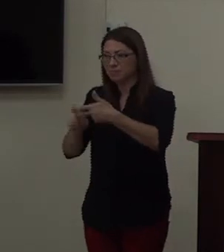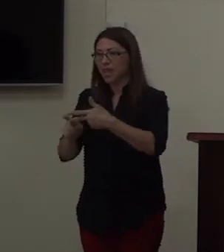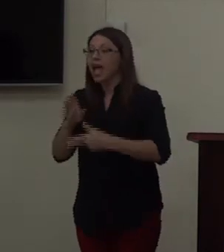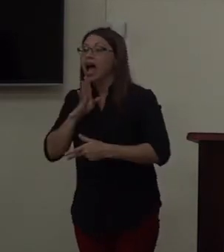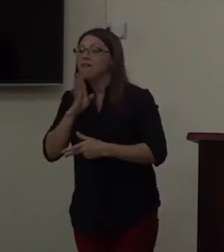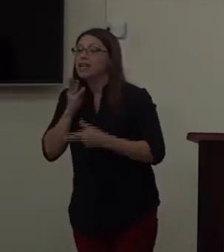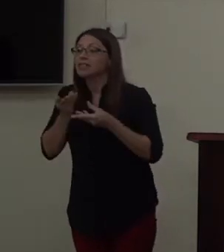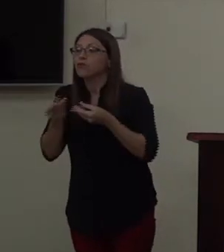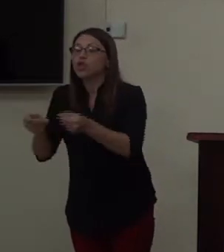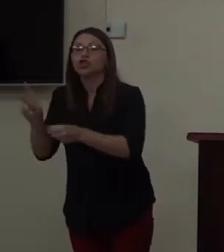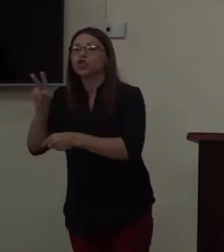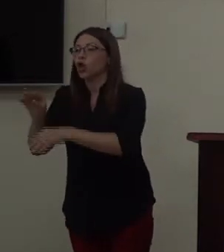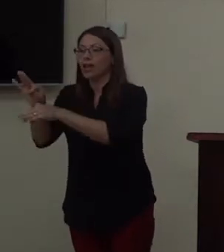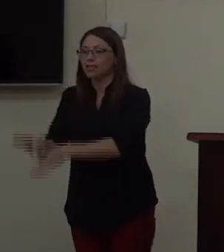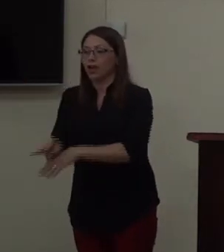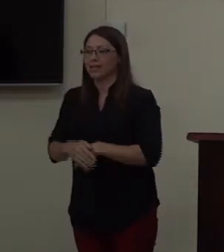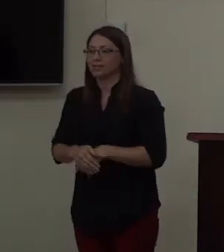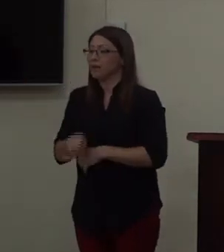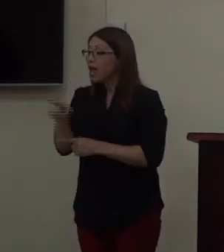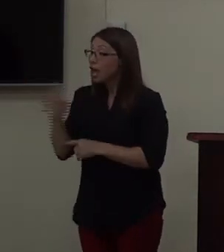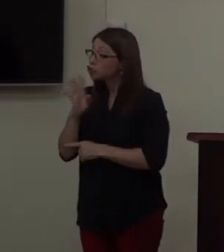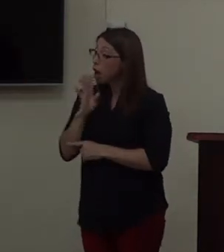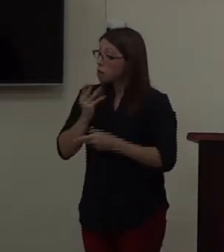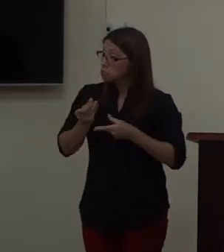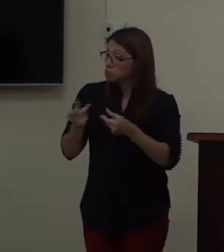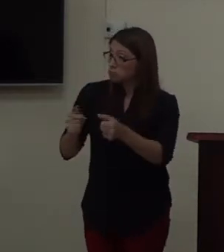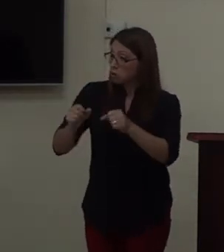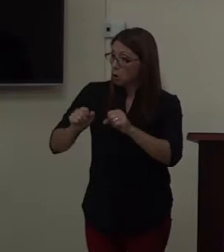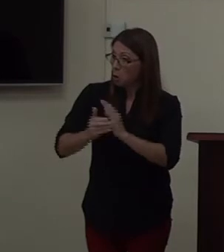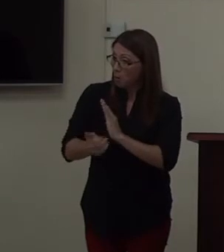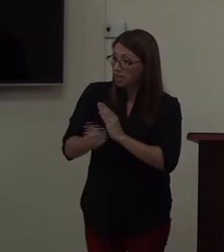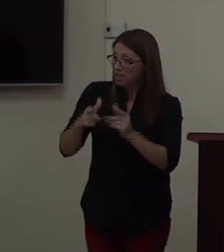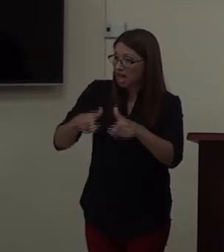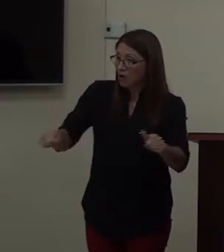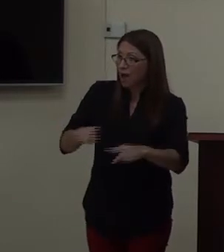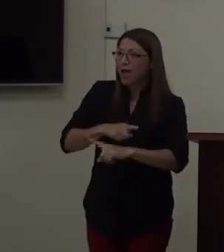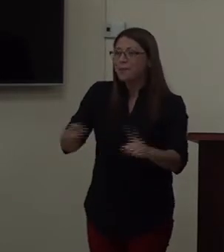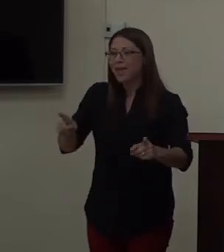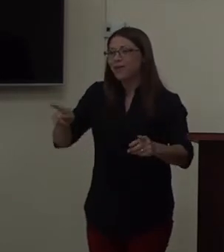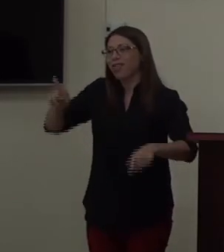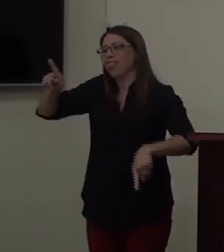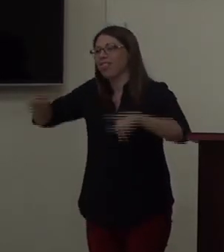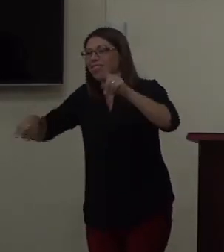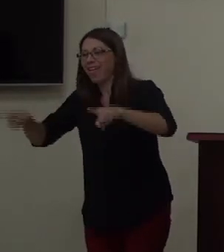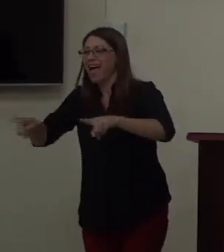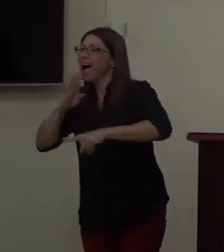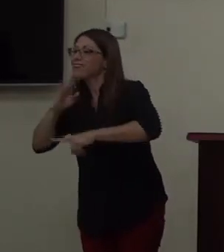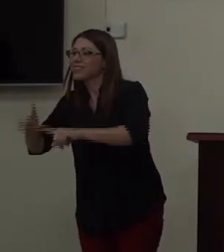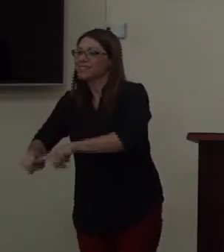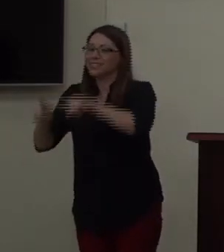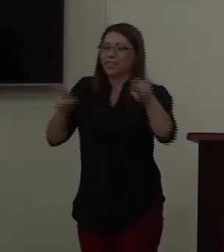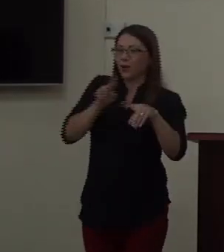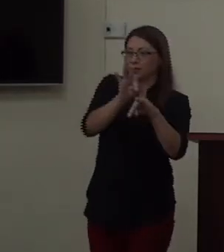no tradicionales, pues hablan la lengua con competencia, pero tienen cambios, hablan de una forma distinta a los tradicionales, y